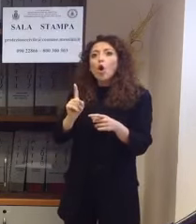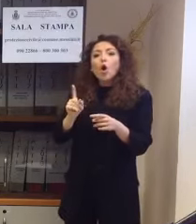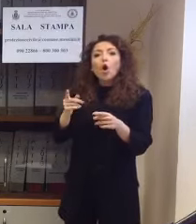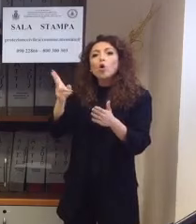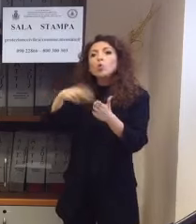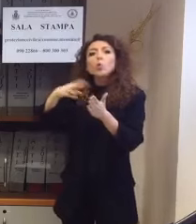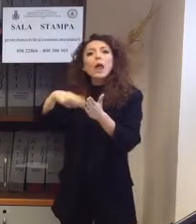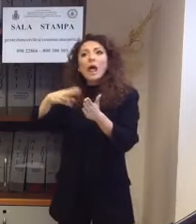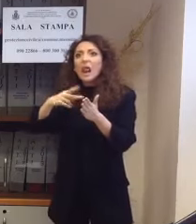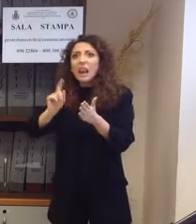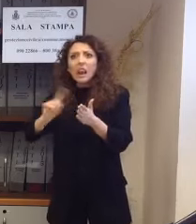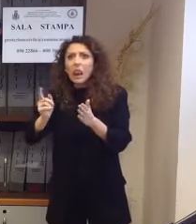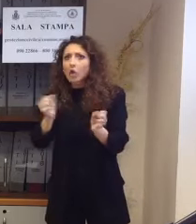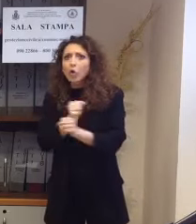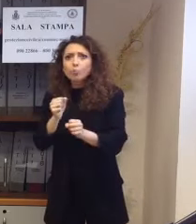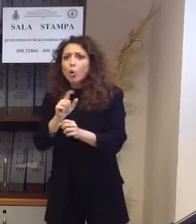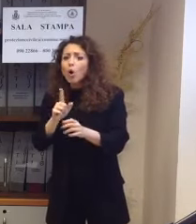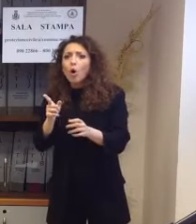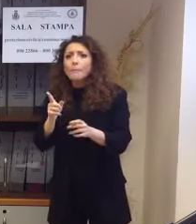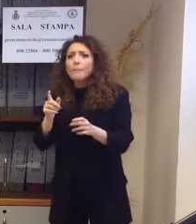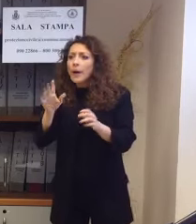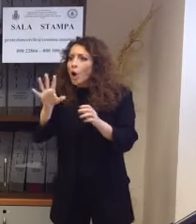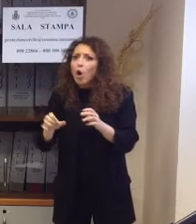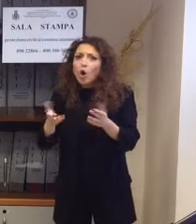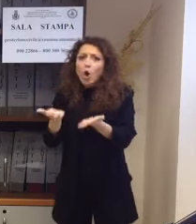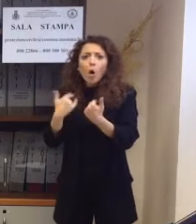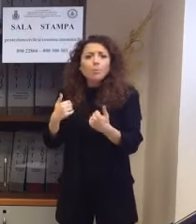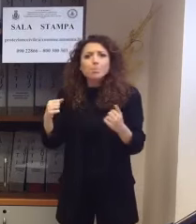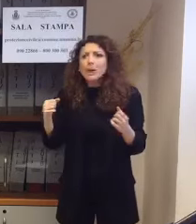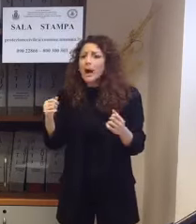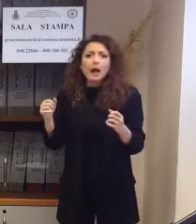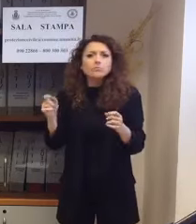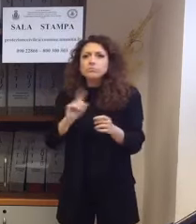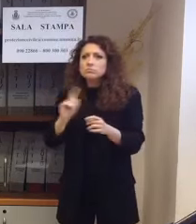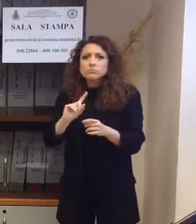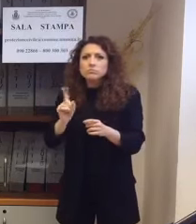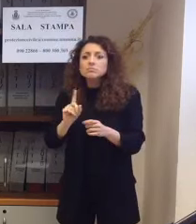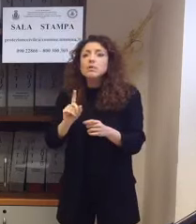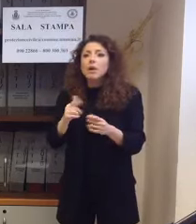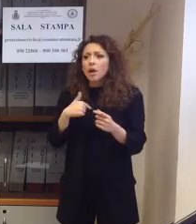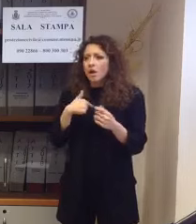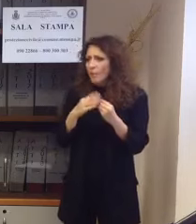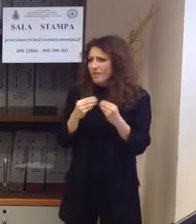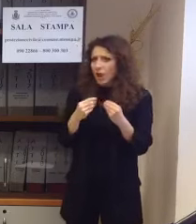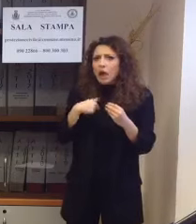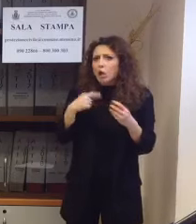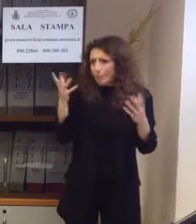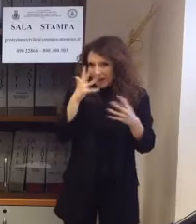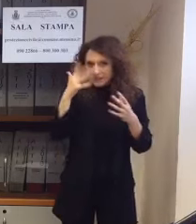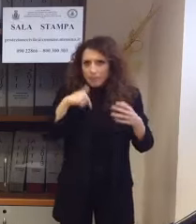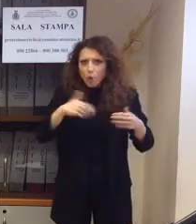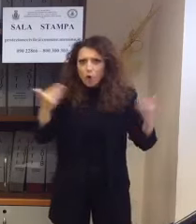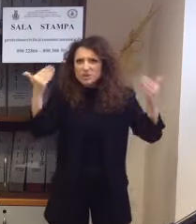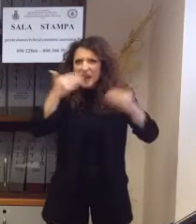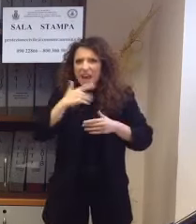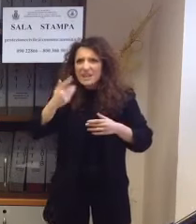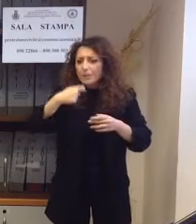come farei? L'unico modo per ora per calmare la mia adrenalina, mi sfogo con la Nutella, un cucchiaio di